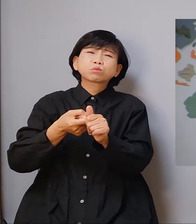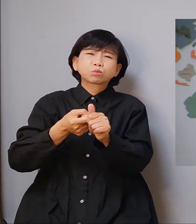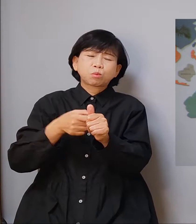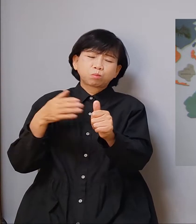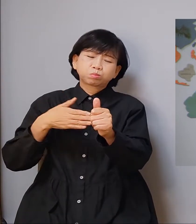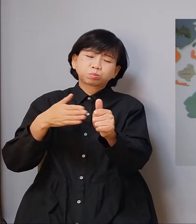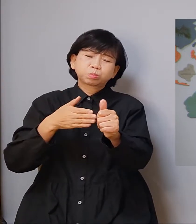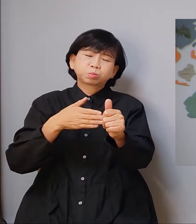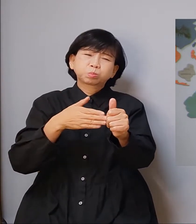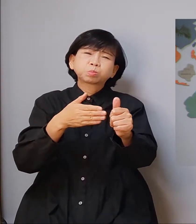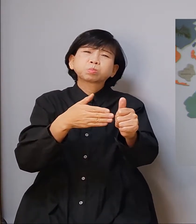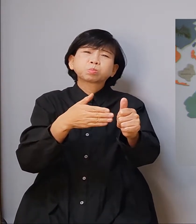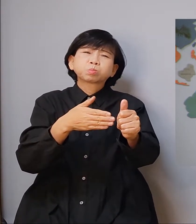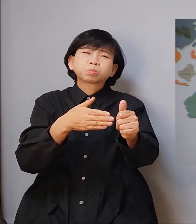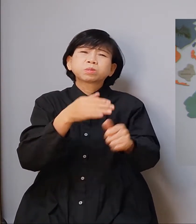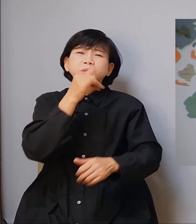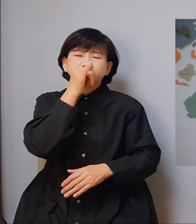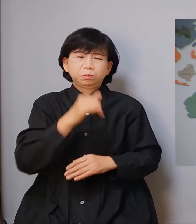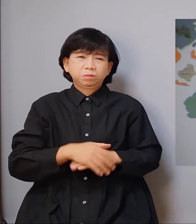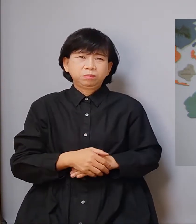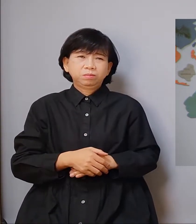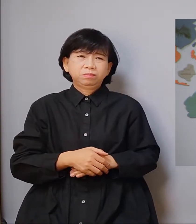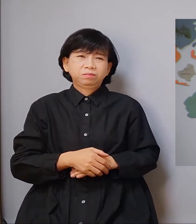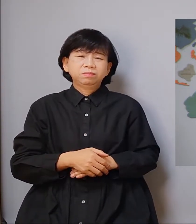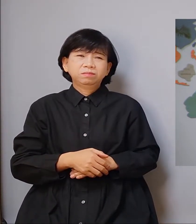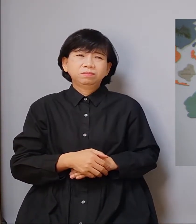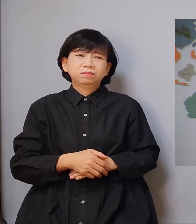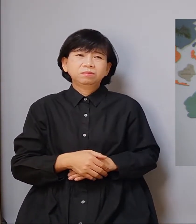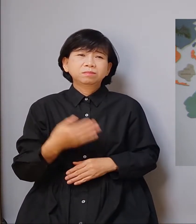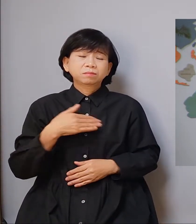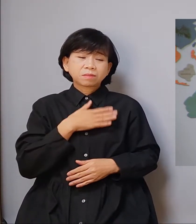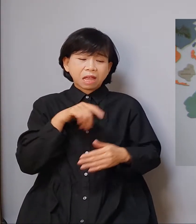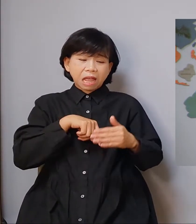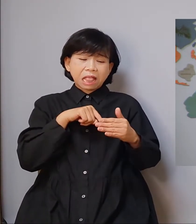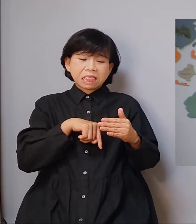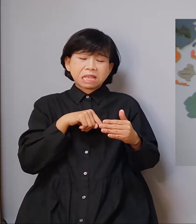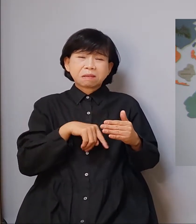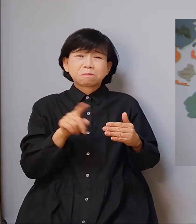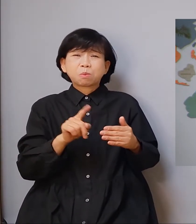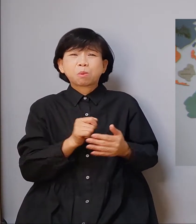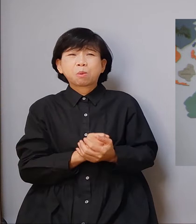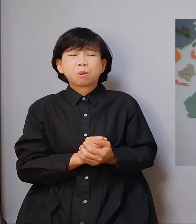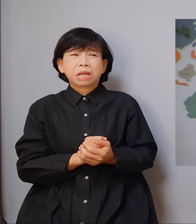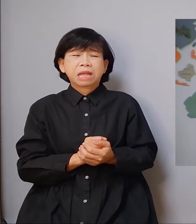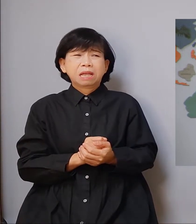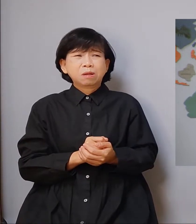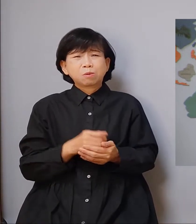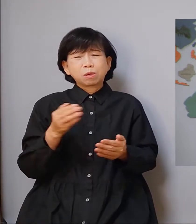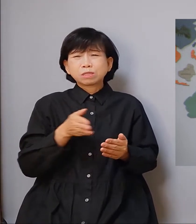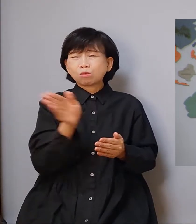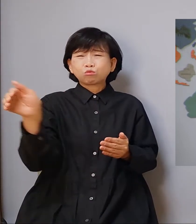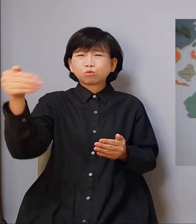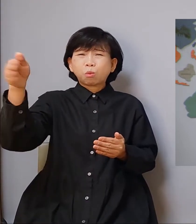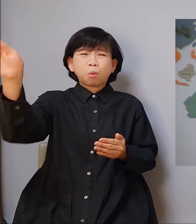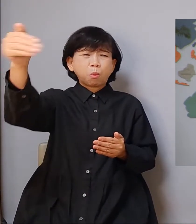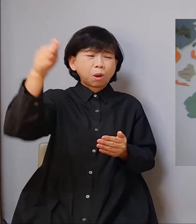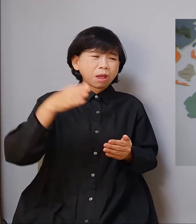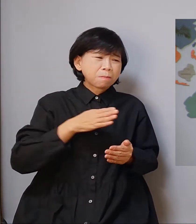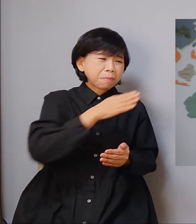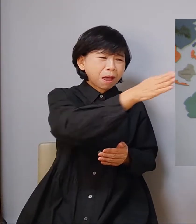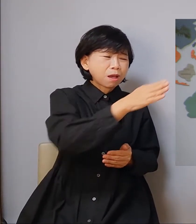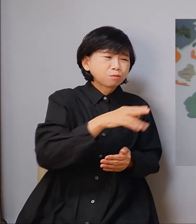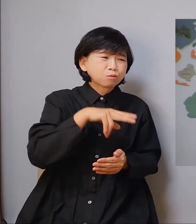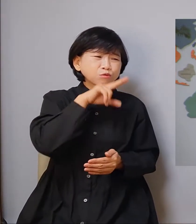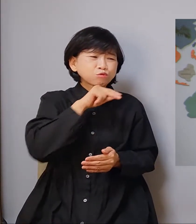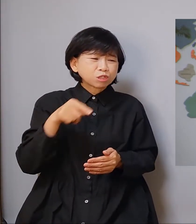가시게끔 만들어 버리십니다. 당연히 그때 우리 안에 있는 게 나오지 않겠어요? 우리 안에